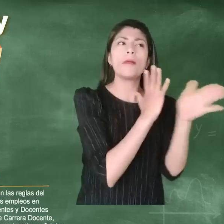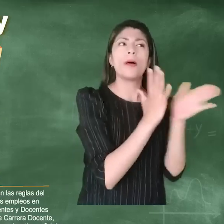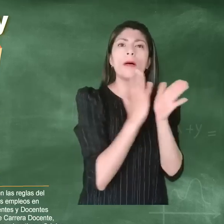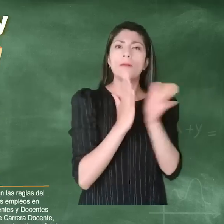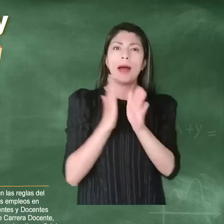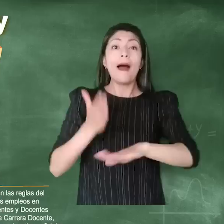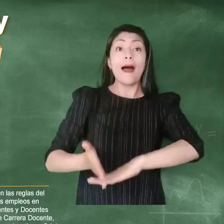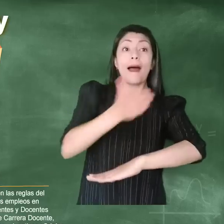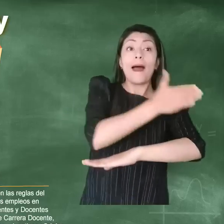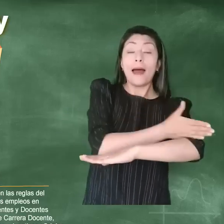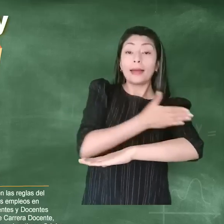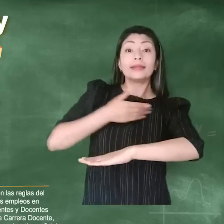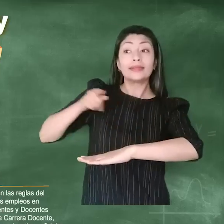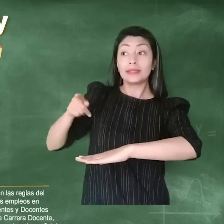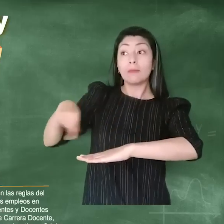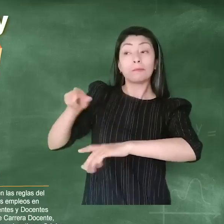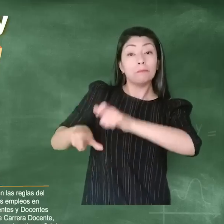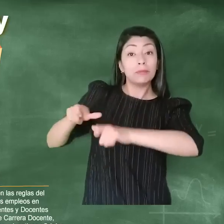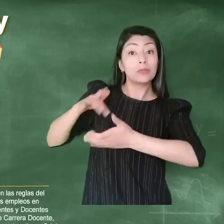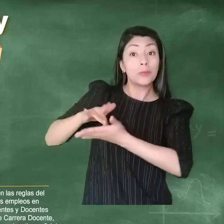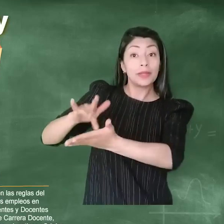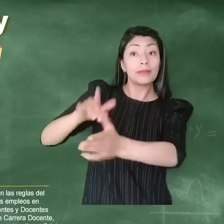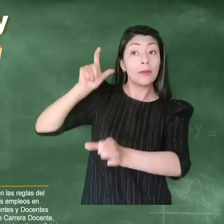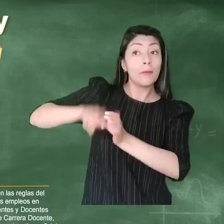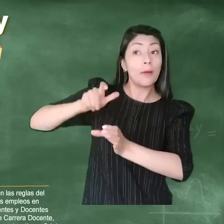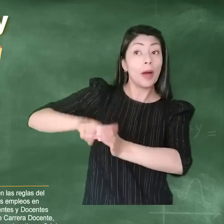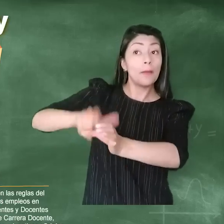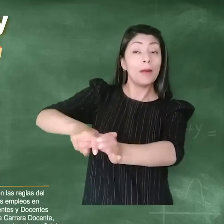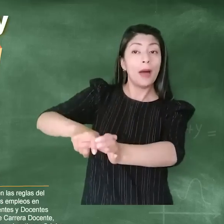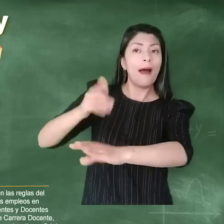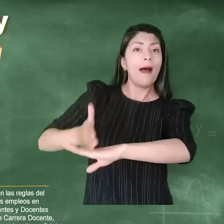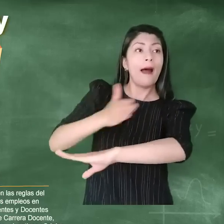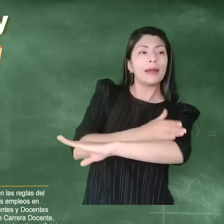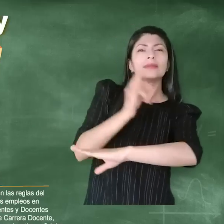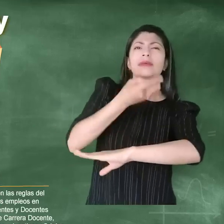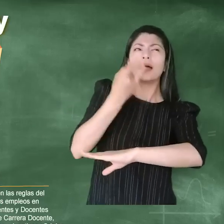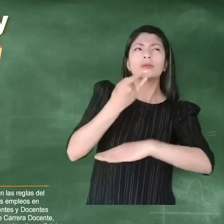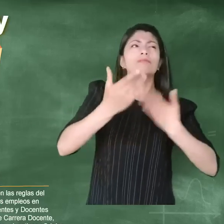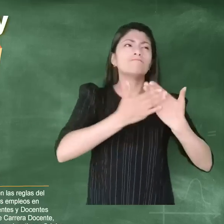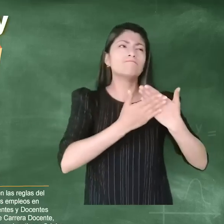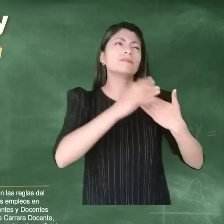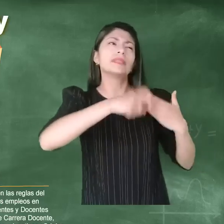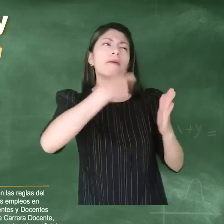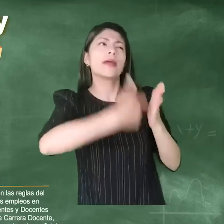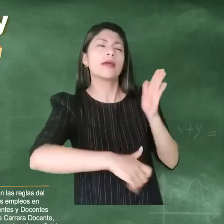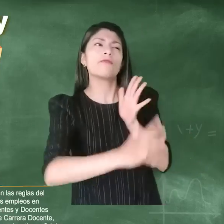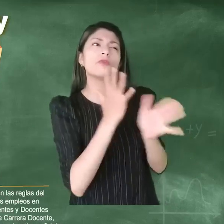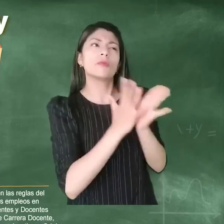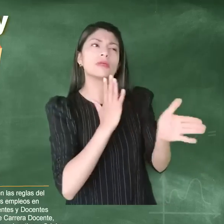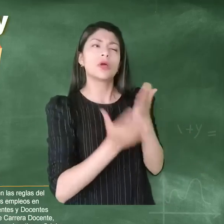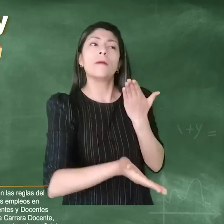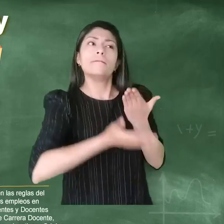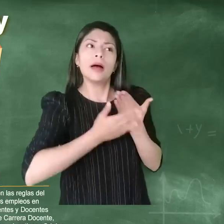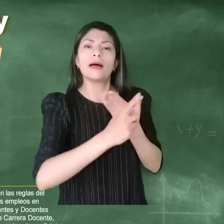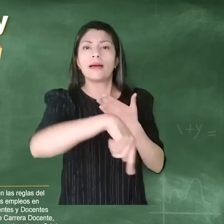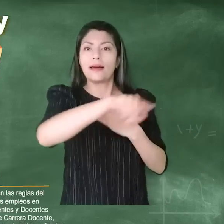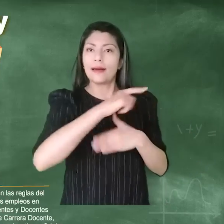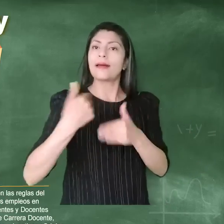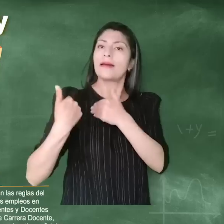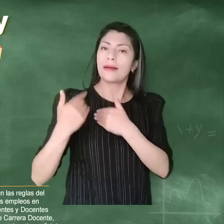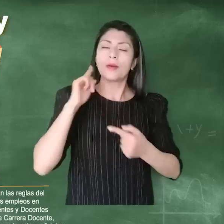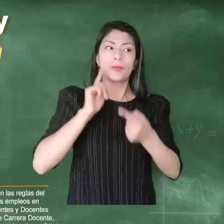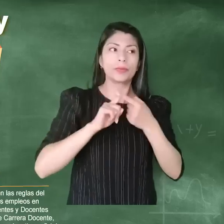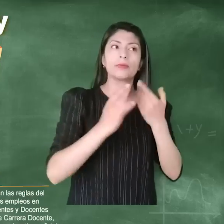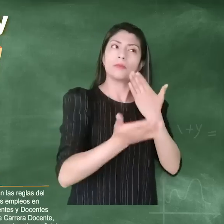del inicio de la etapa de inscripciones de este proceso de selección, cualquier modificación que requiera realizar a la